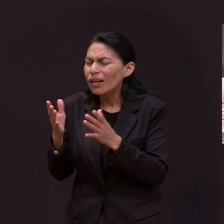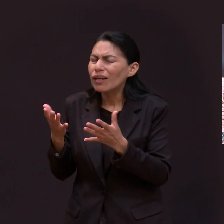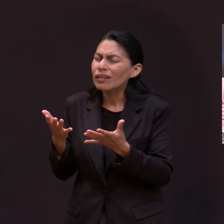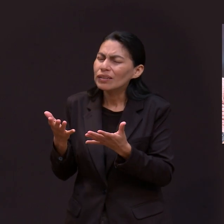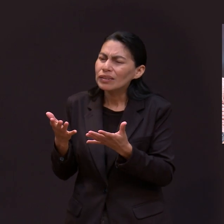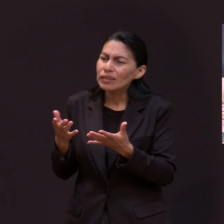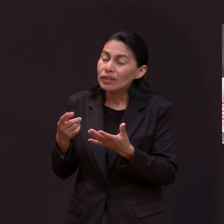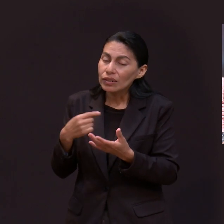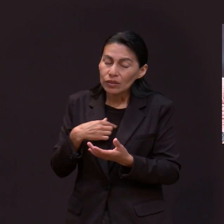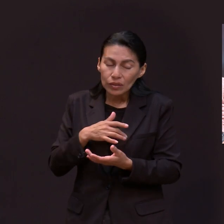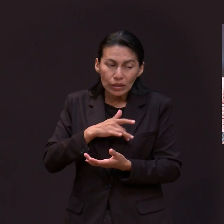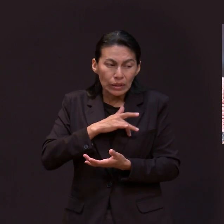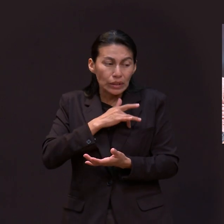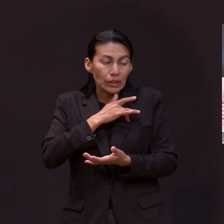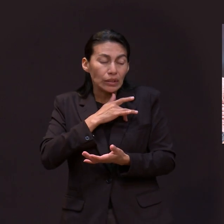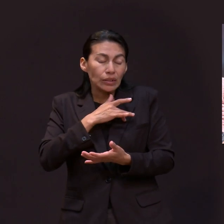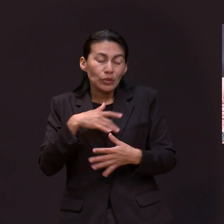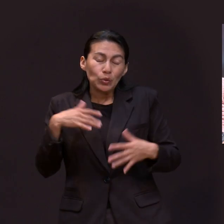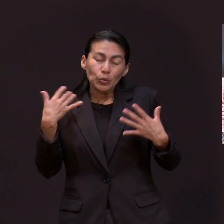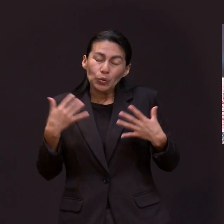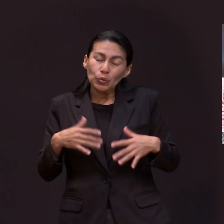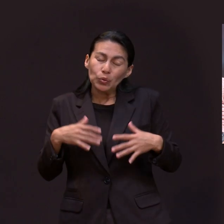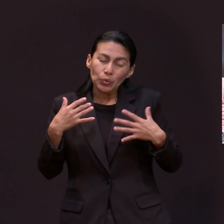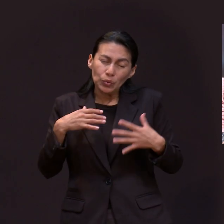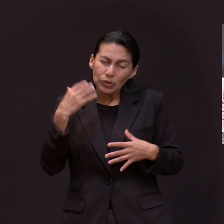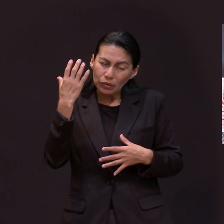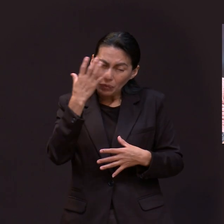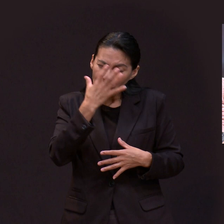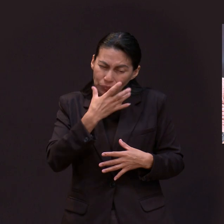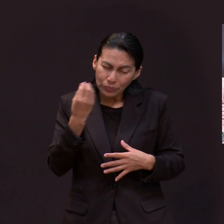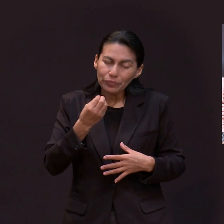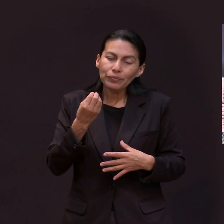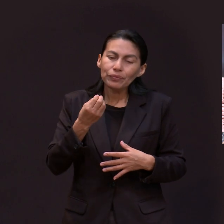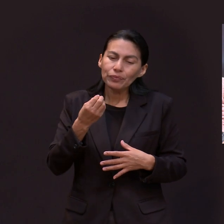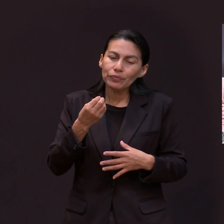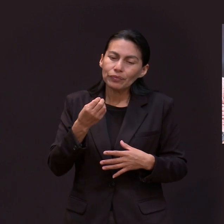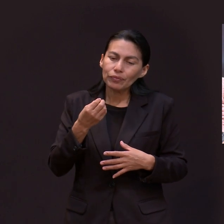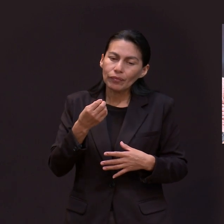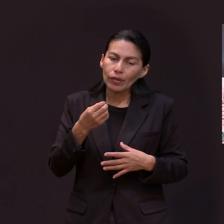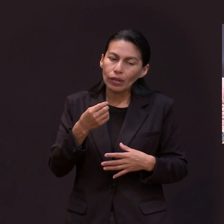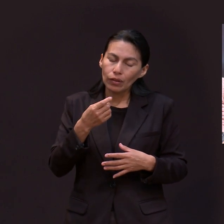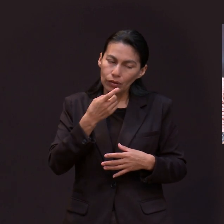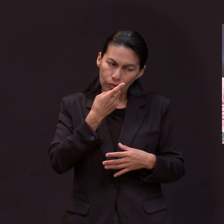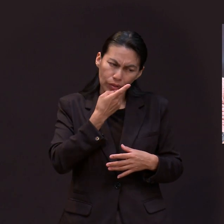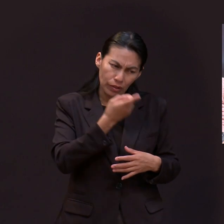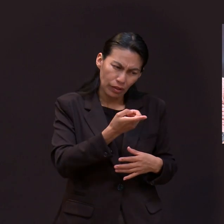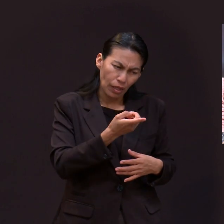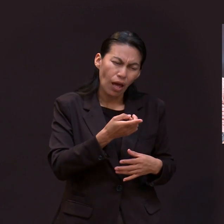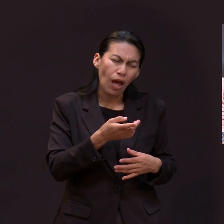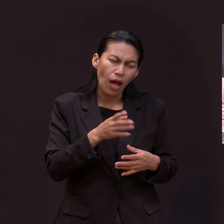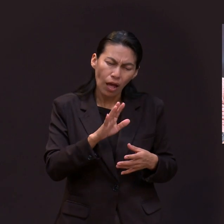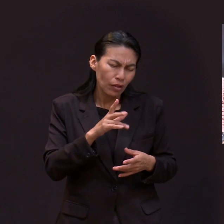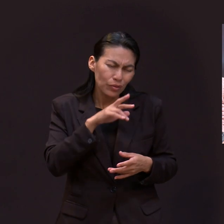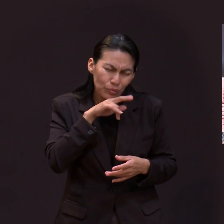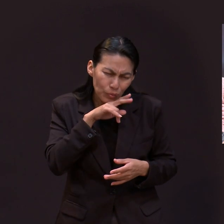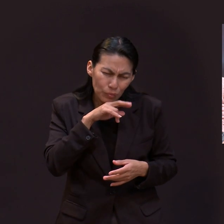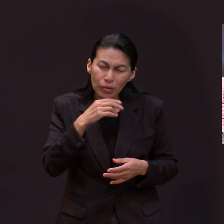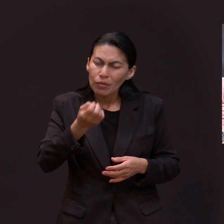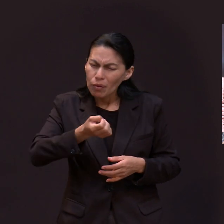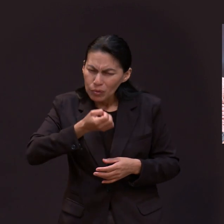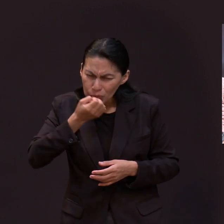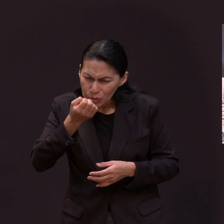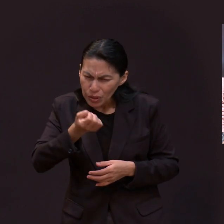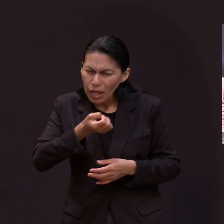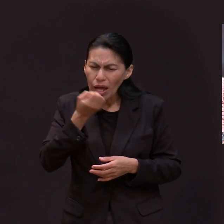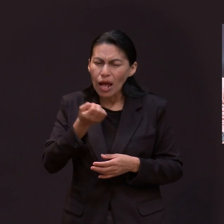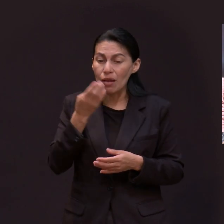de él y a mí me dio eso pues es algo muy hermoso porque el deseo de ella y le digo vamos a ponerlo en